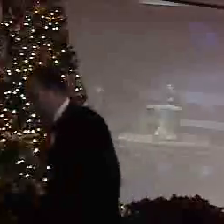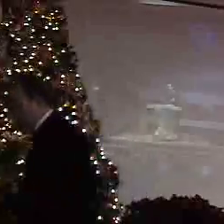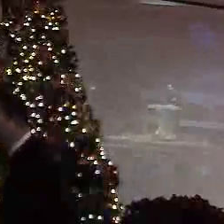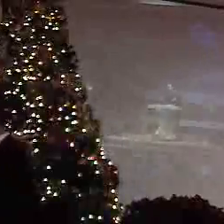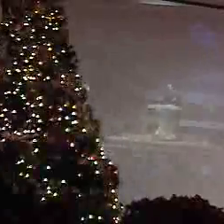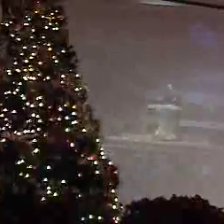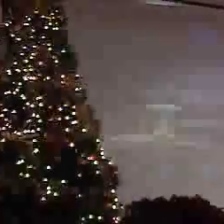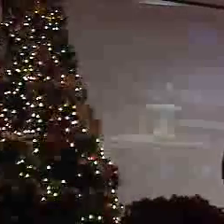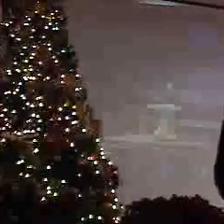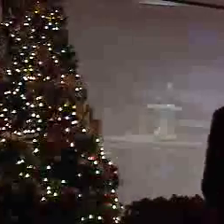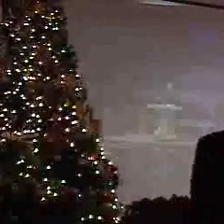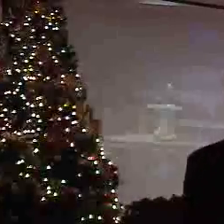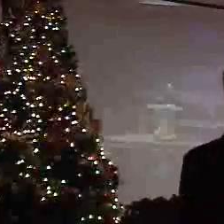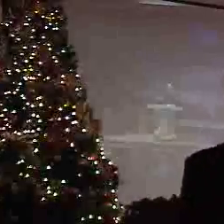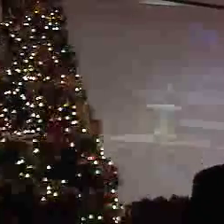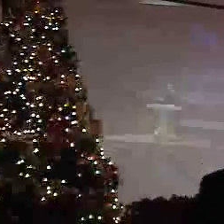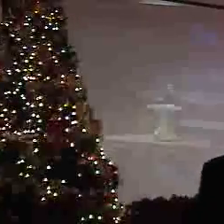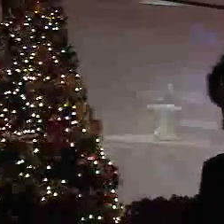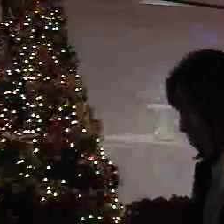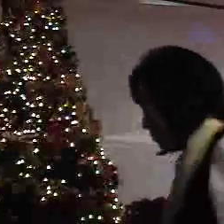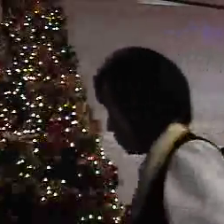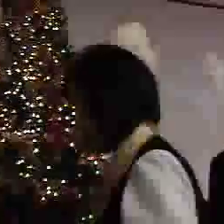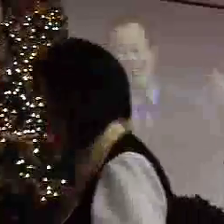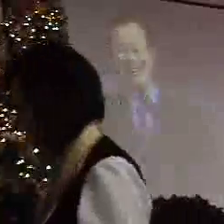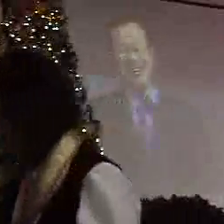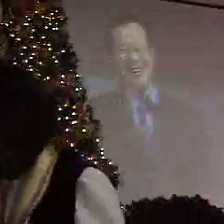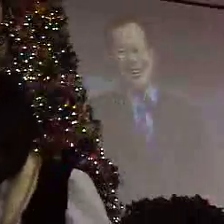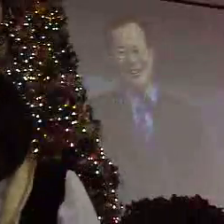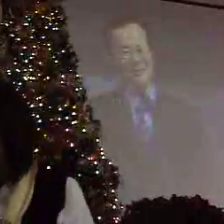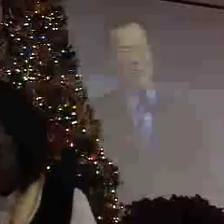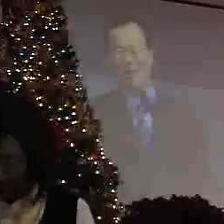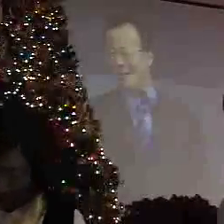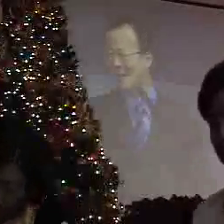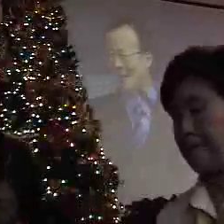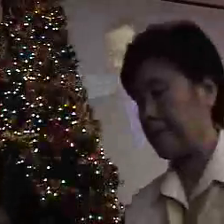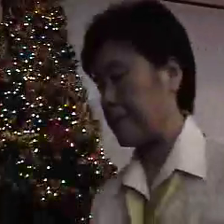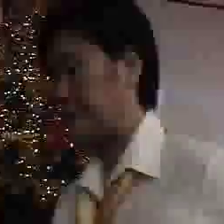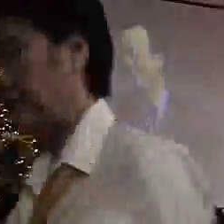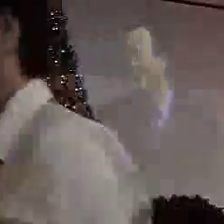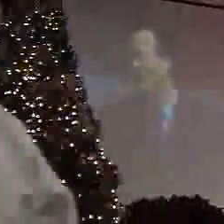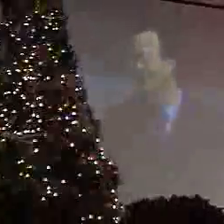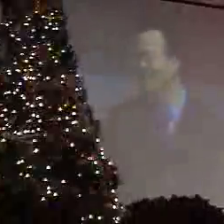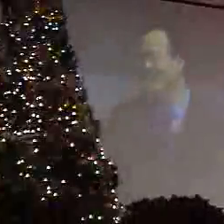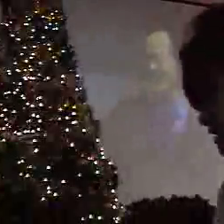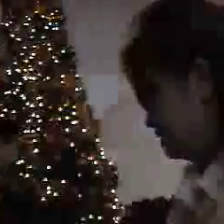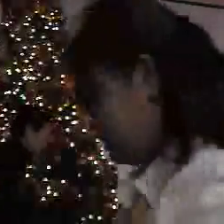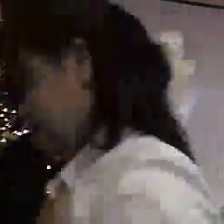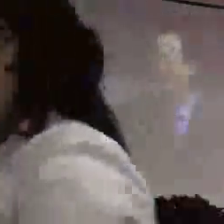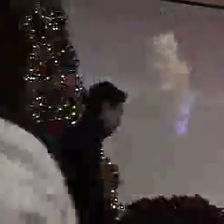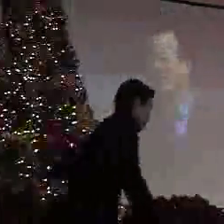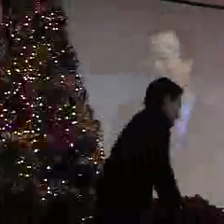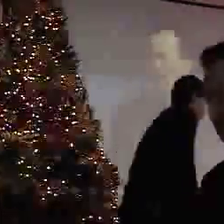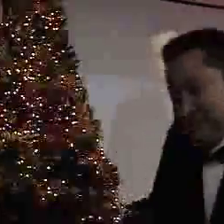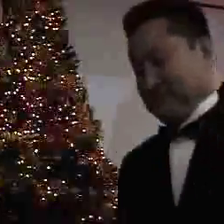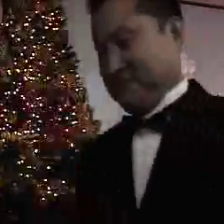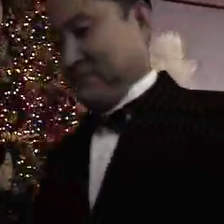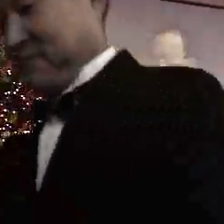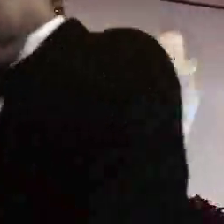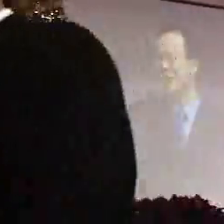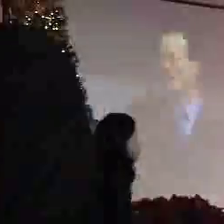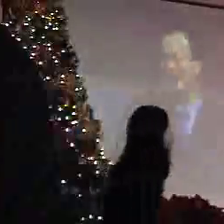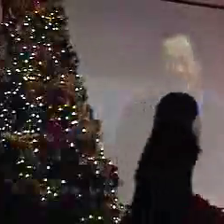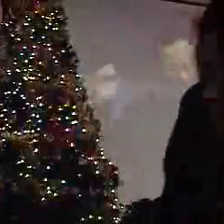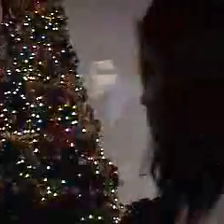할렐루야. 우리의 손과 마음과 정성을 다해 하나님께 매주 이렇게 예배드리는 우리 수화팀 주님의